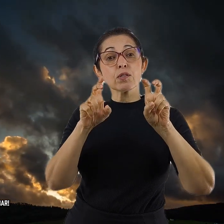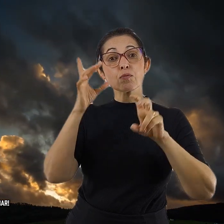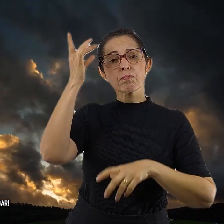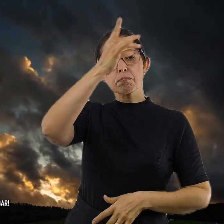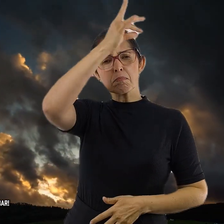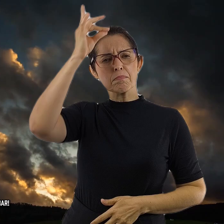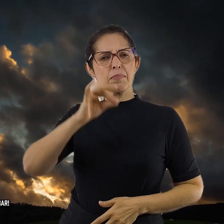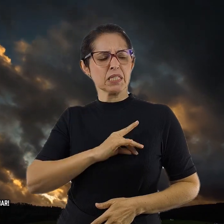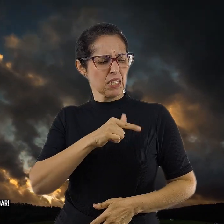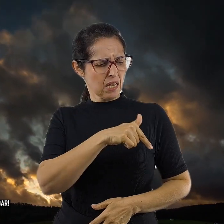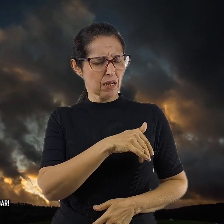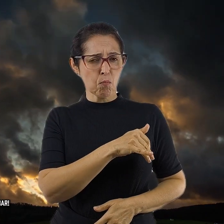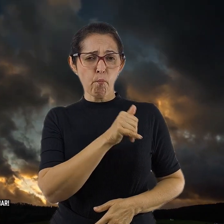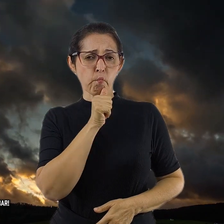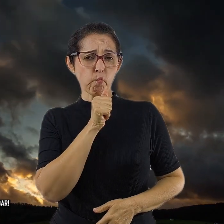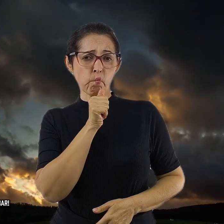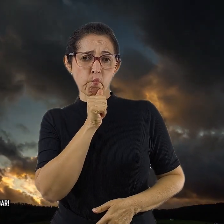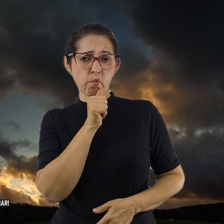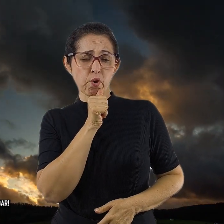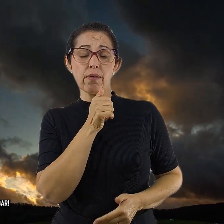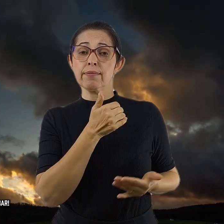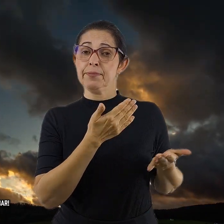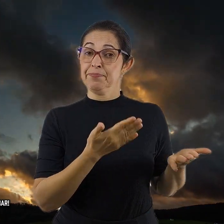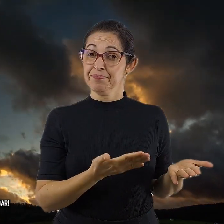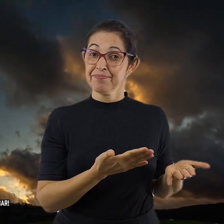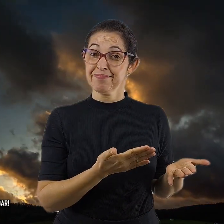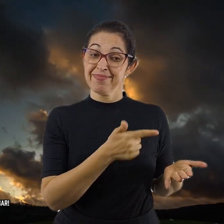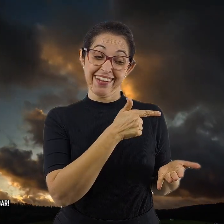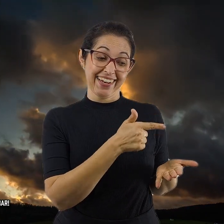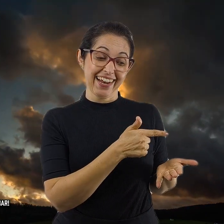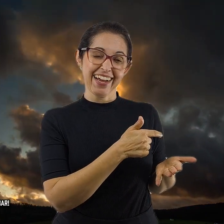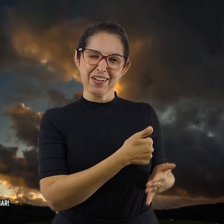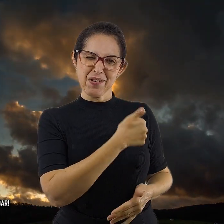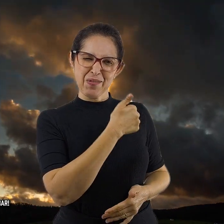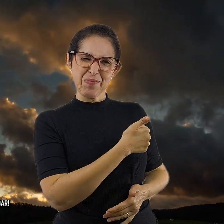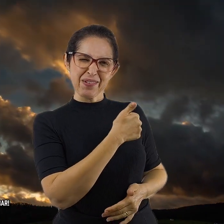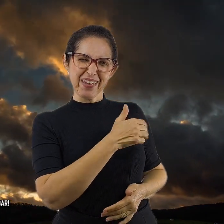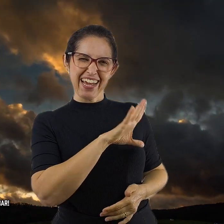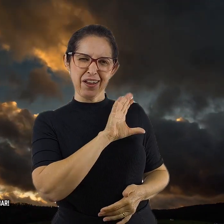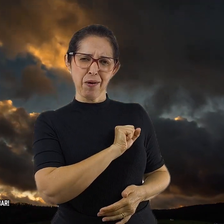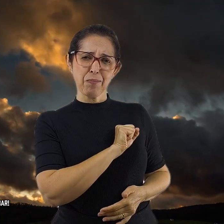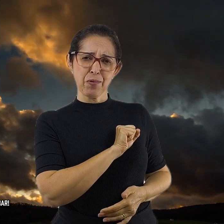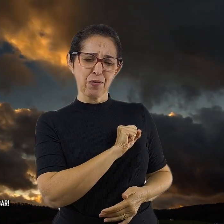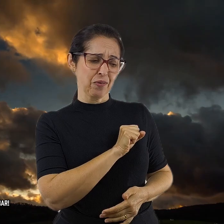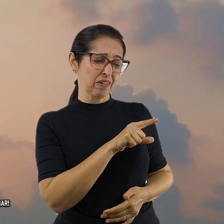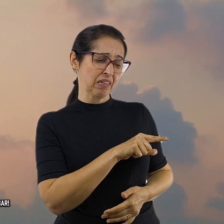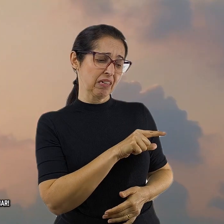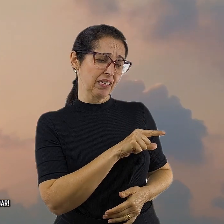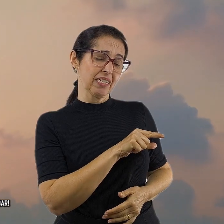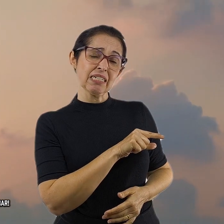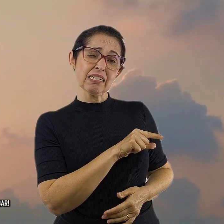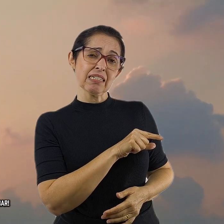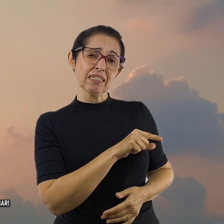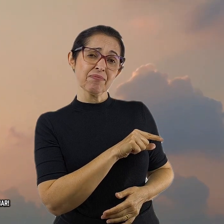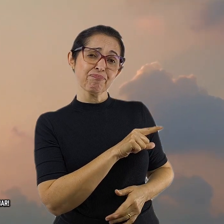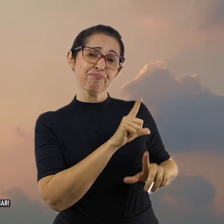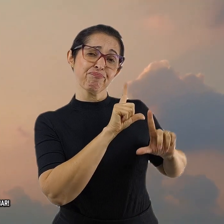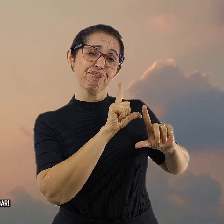Santo? E esse foi o primeiro amor que eles deixaram.